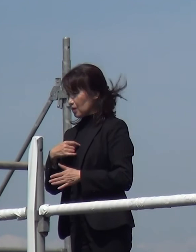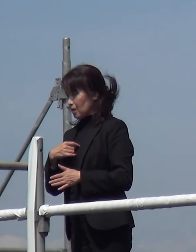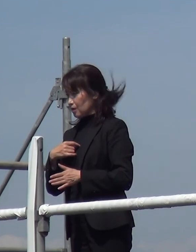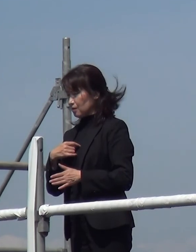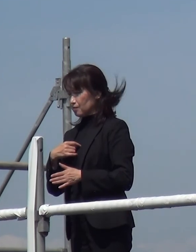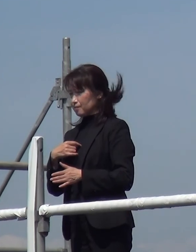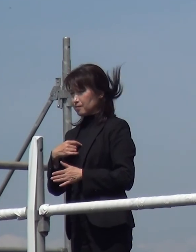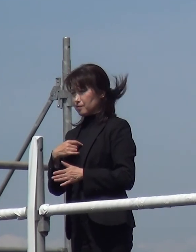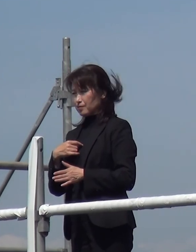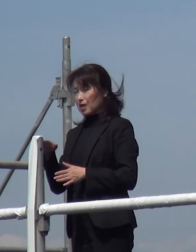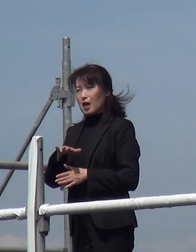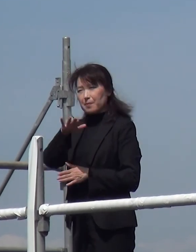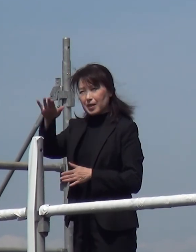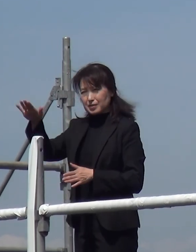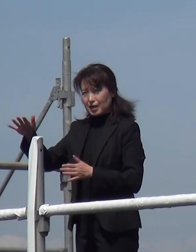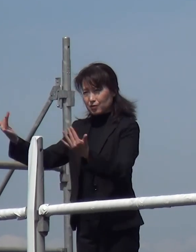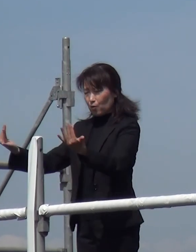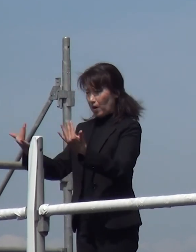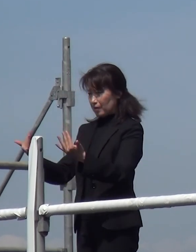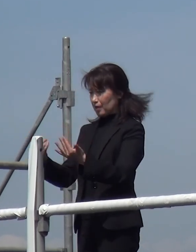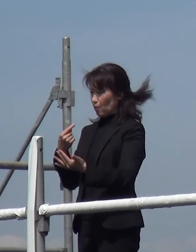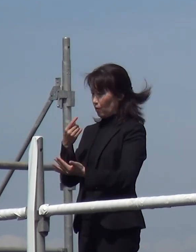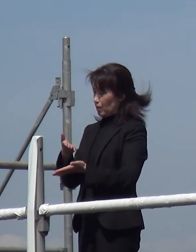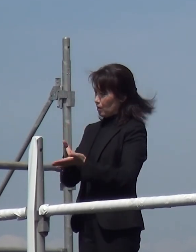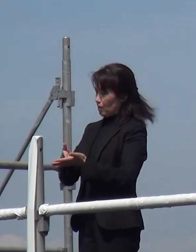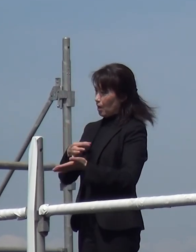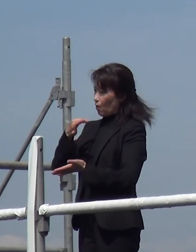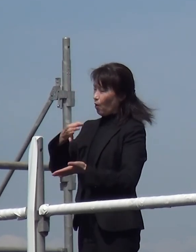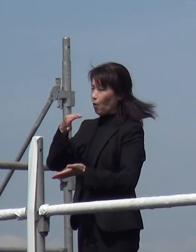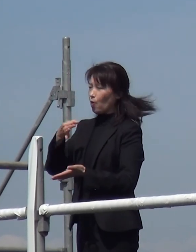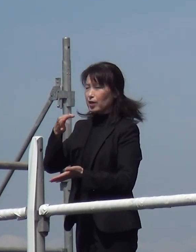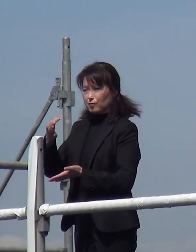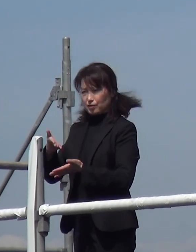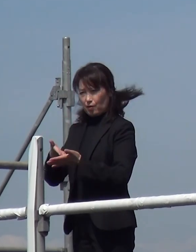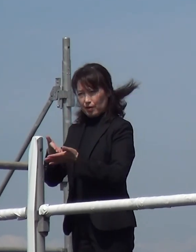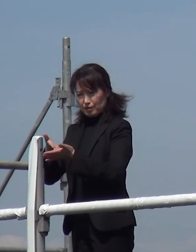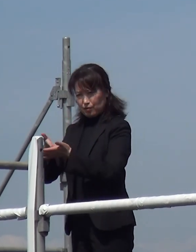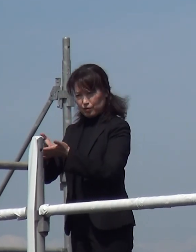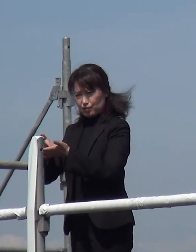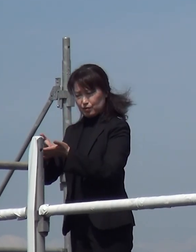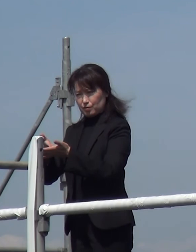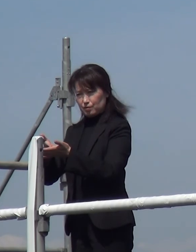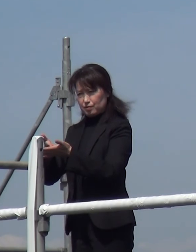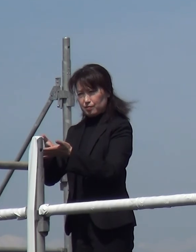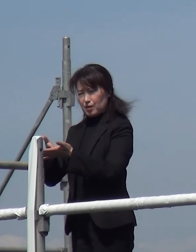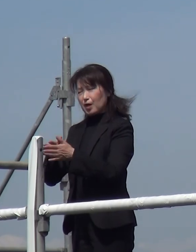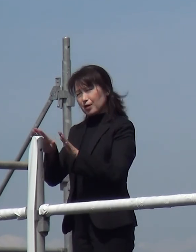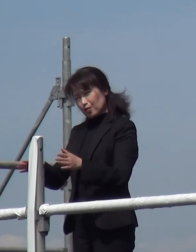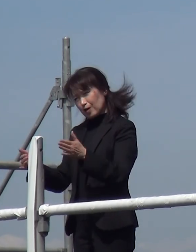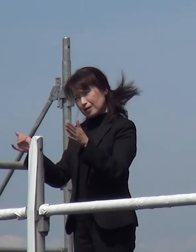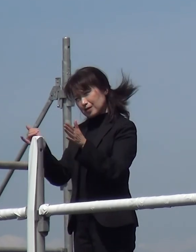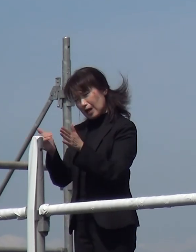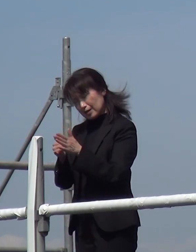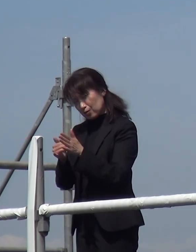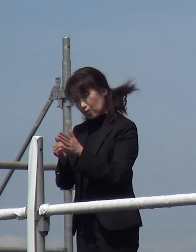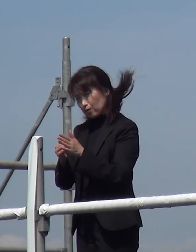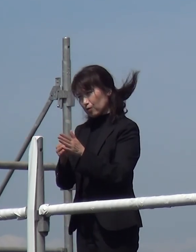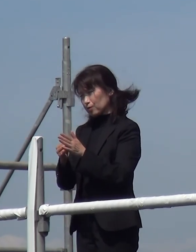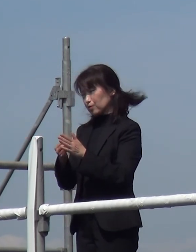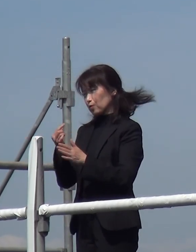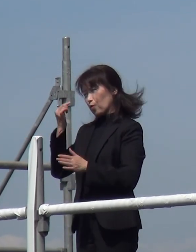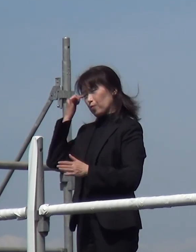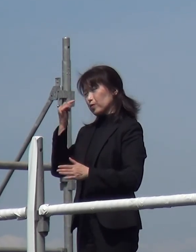れだけの皆さんの前で声を大きくして語る、その最後のもの